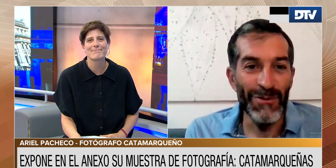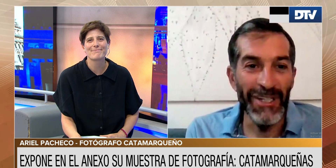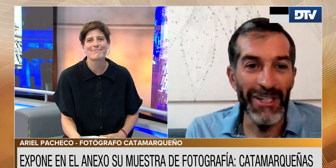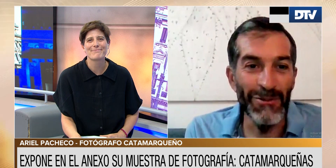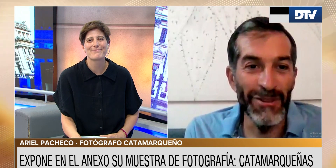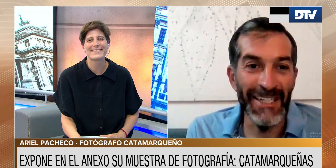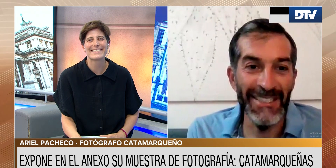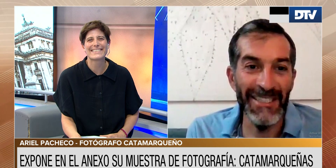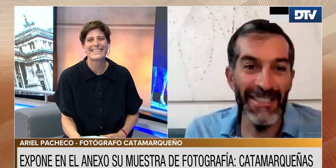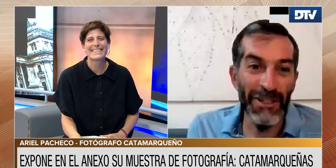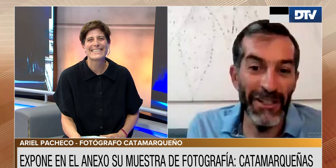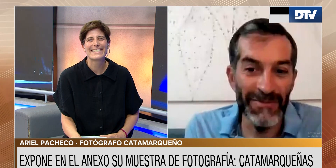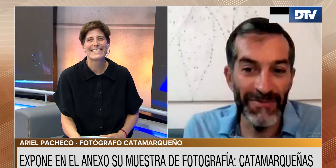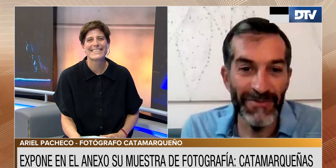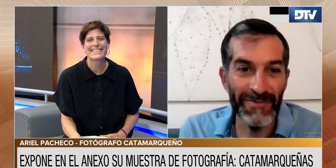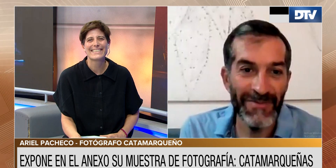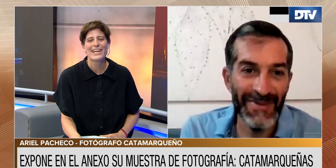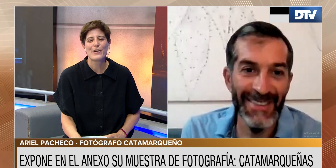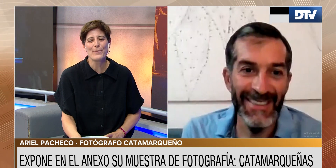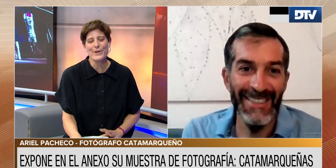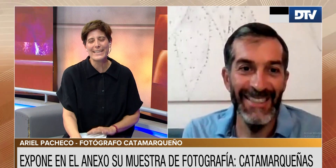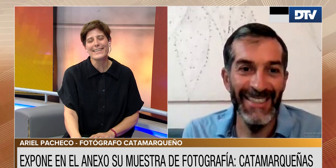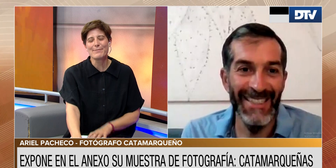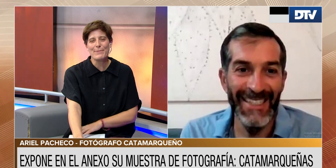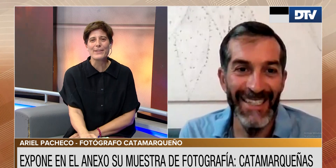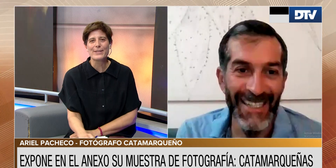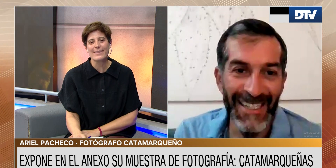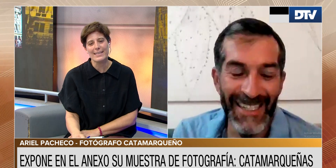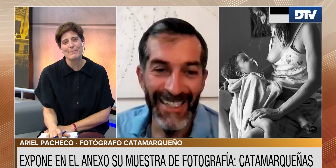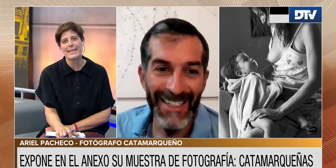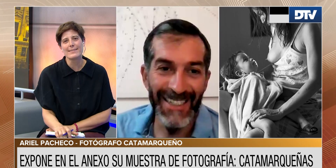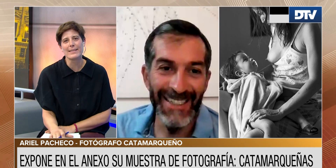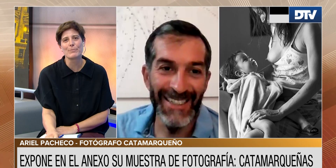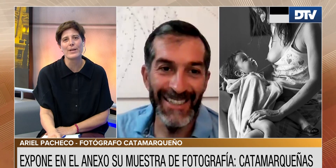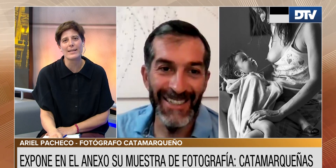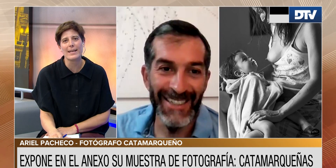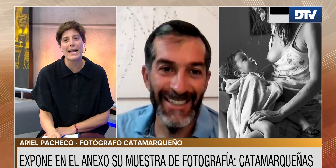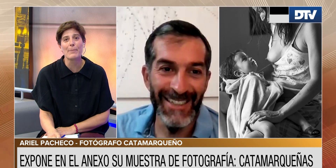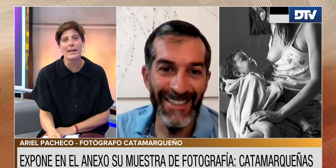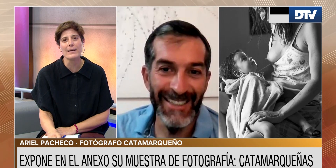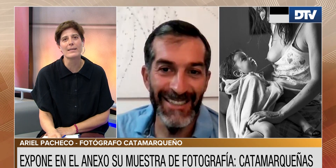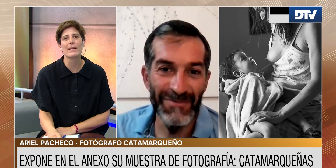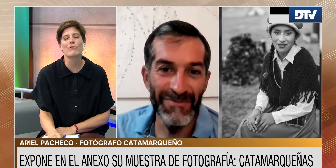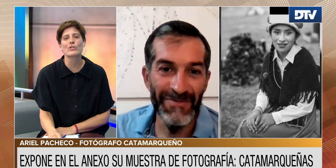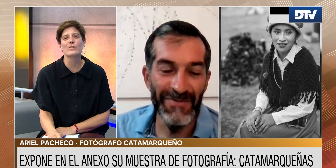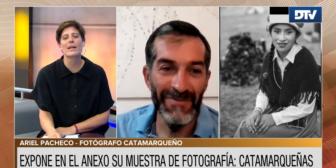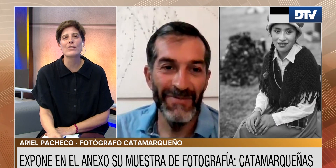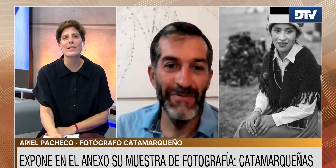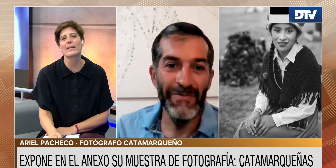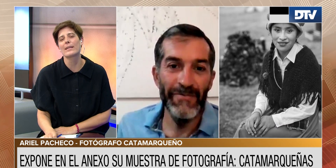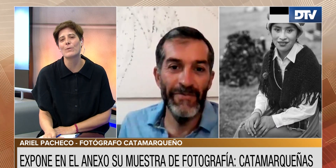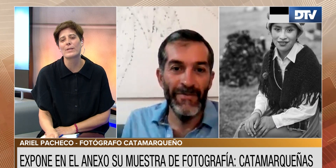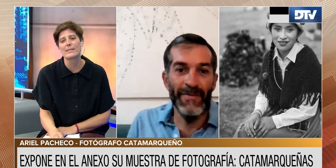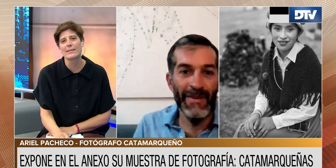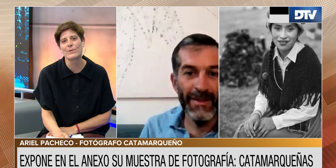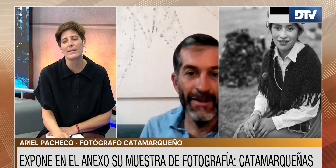Hola, bienvenido, muchas gracias a ustedes. ¿Cómo estás viviendo esta experiencia de exponer aquí en la Cámara, estas fotos, traernos